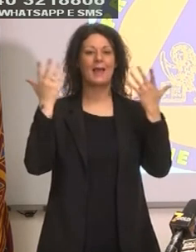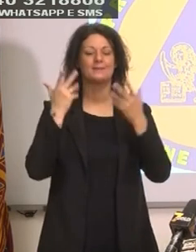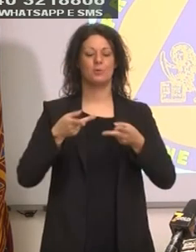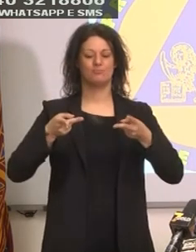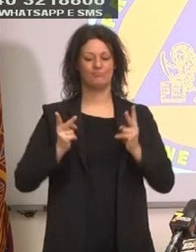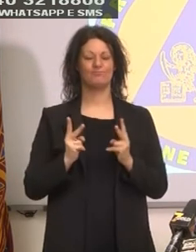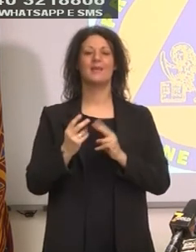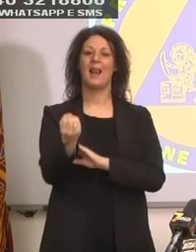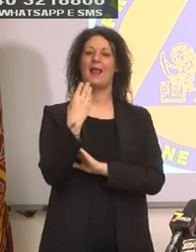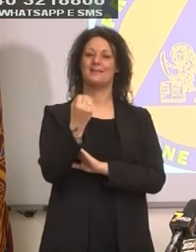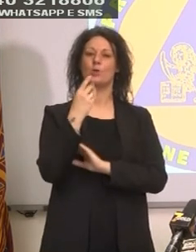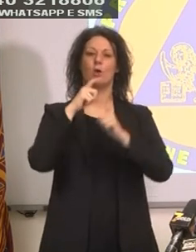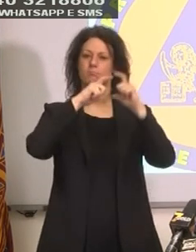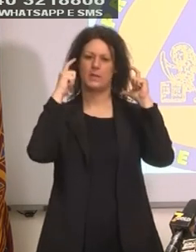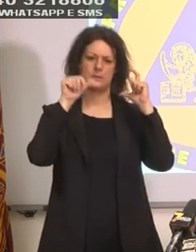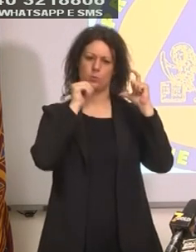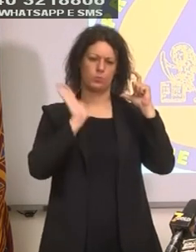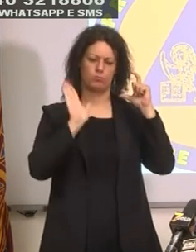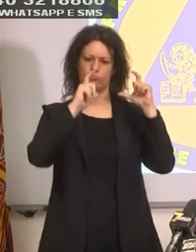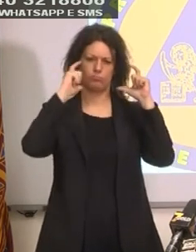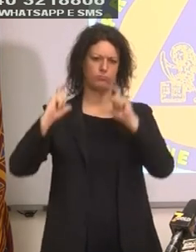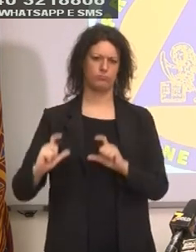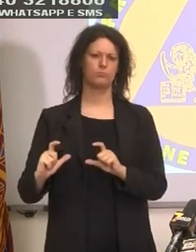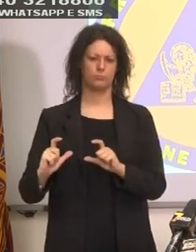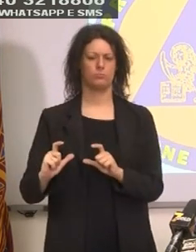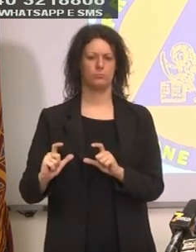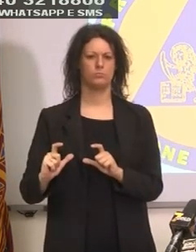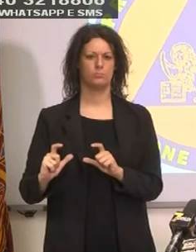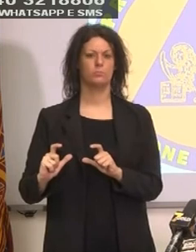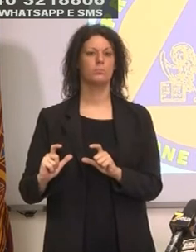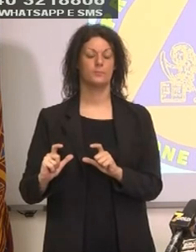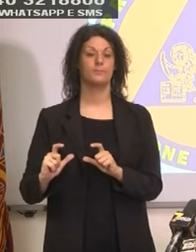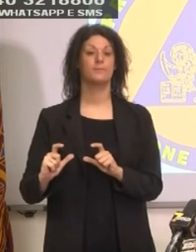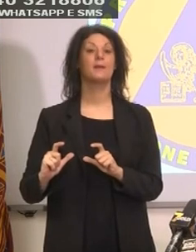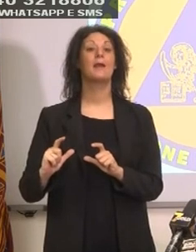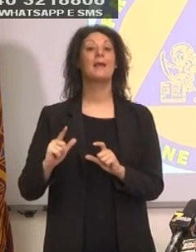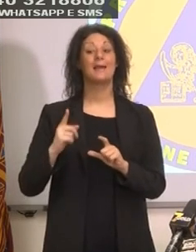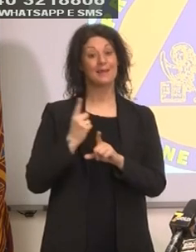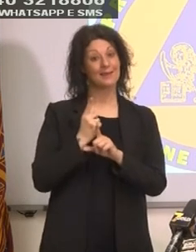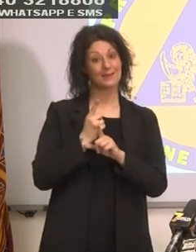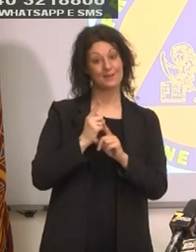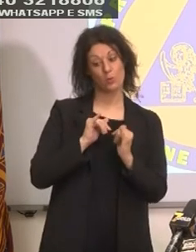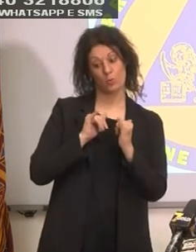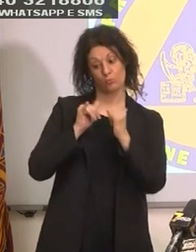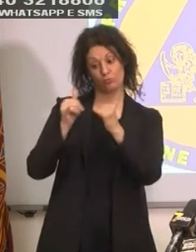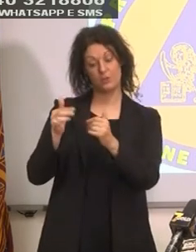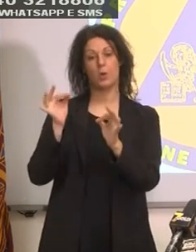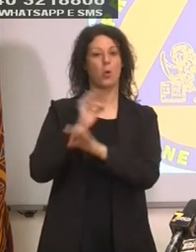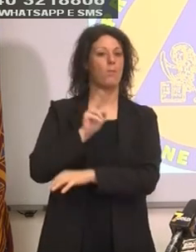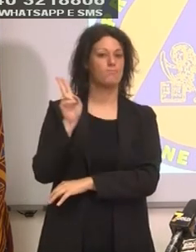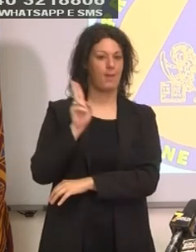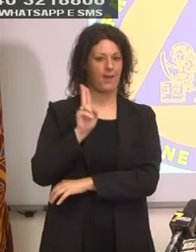lezioni, qua avete poi tutte le casistiche, la si indossa solo per uscire, che so, andare al bagno,